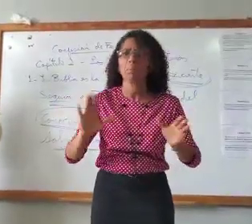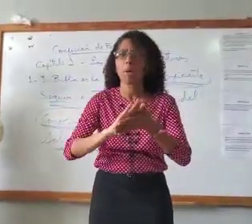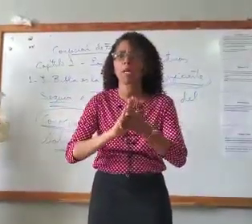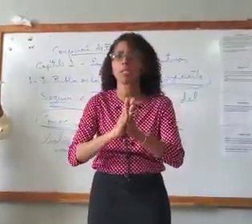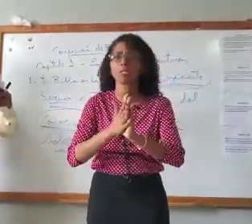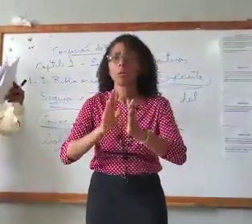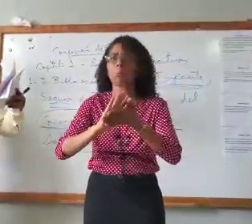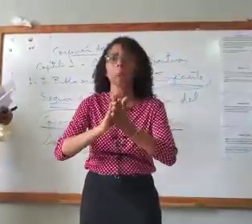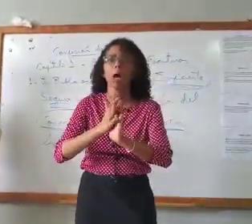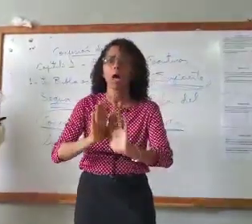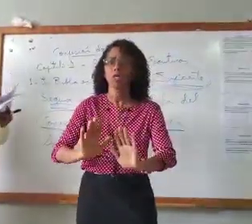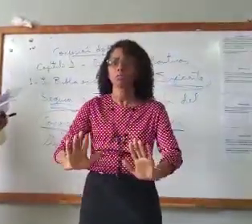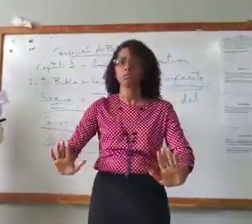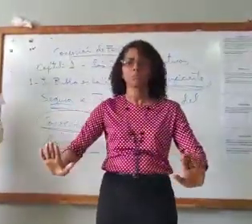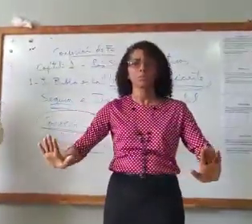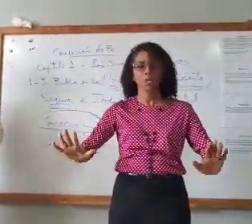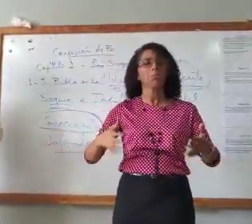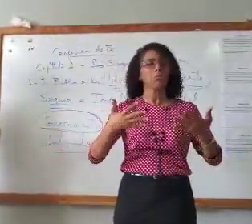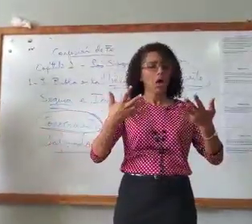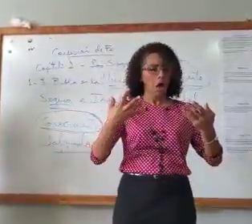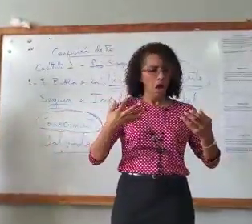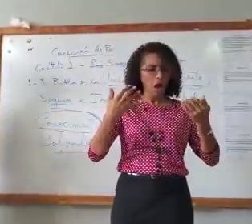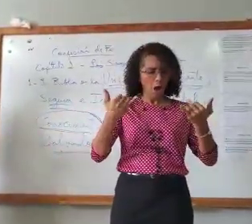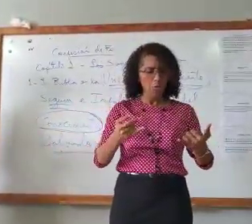Ya, se acabó todo, ya salga.